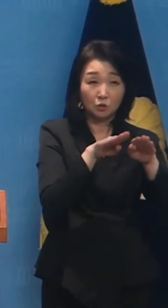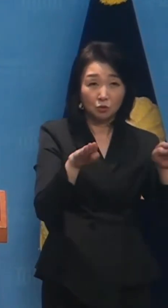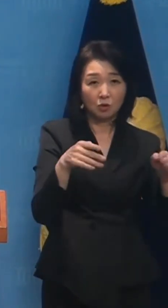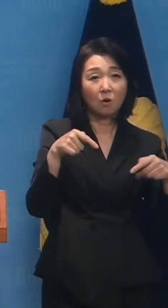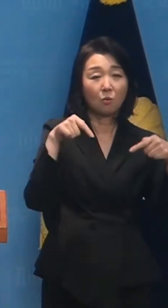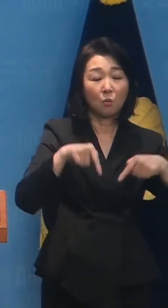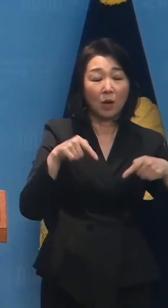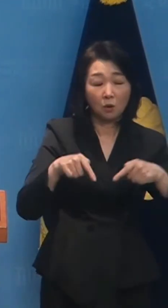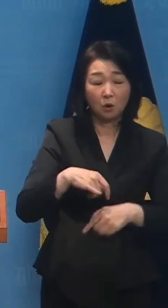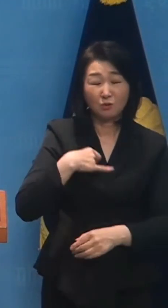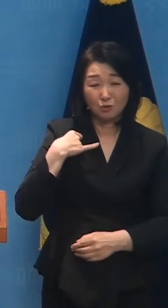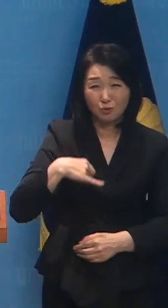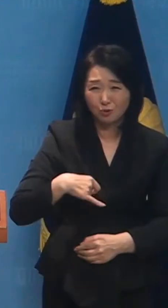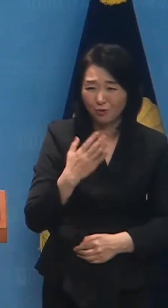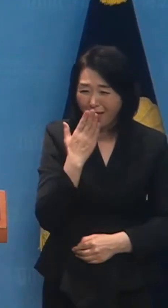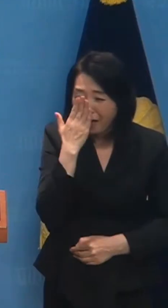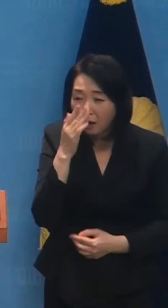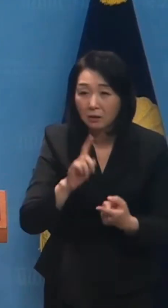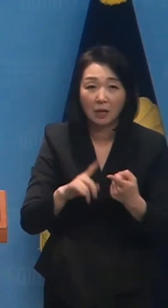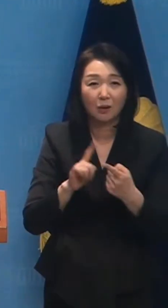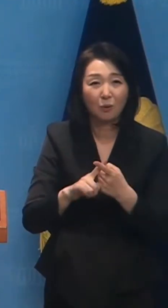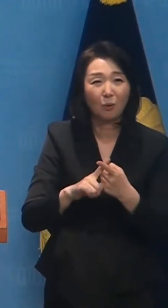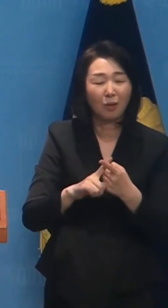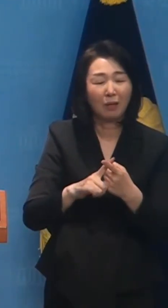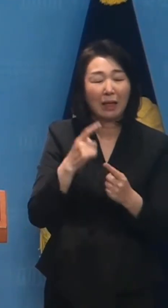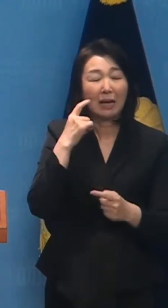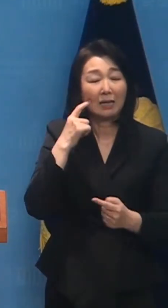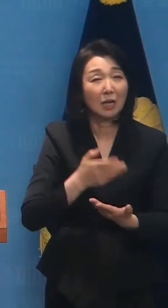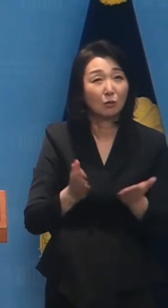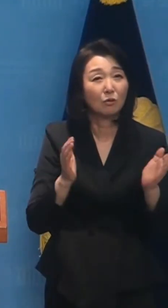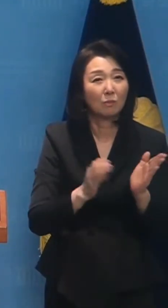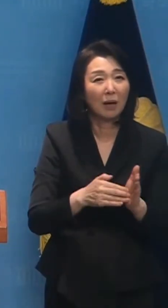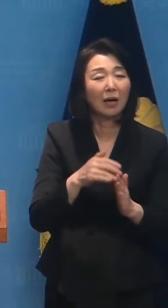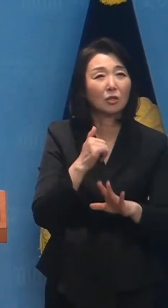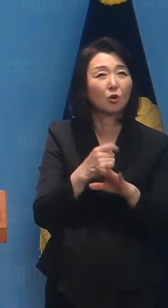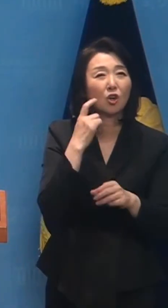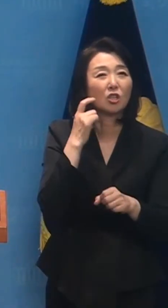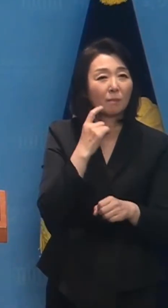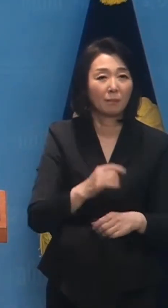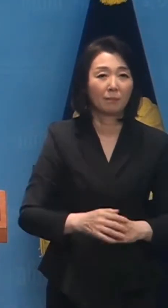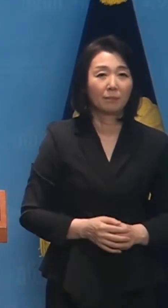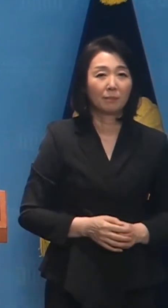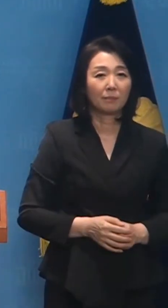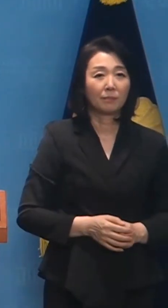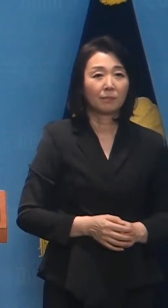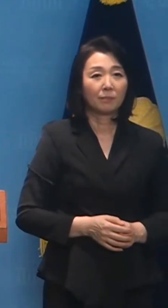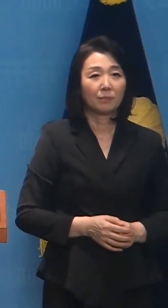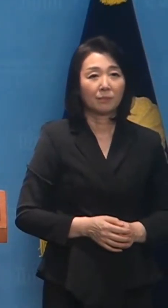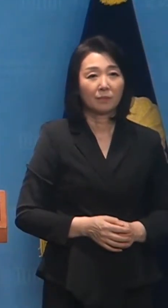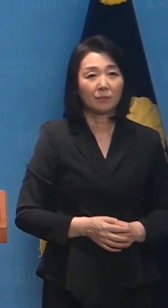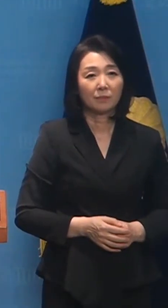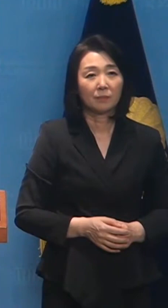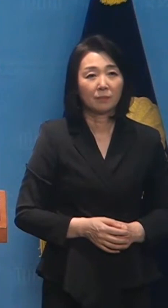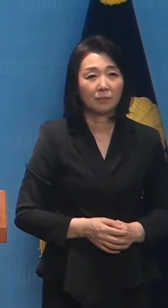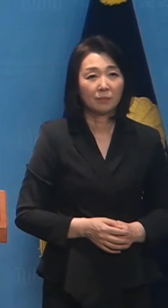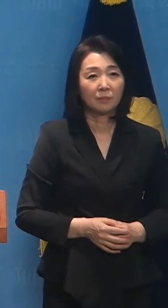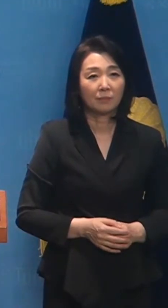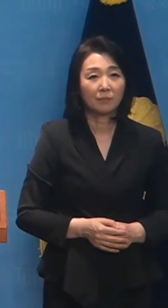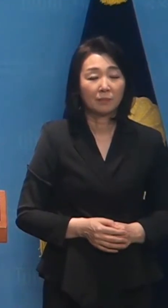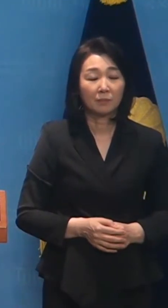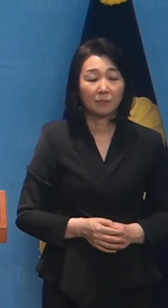외교를 중국몽으로 매도하는 행위는 평중 전략에 입각한 거짓말일 뿐입니다. 네,